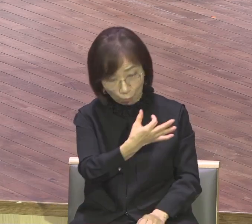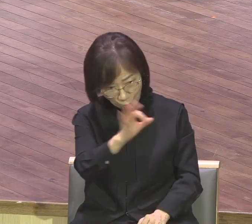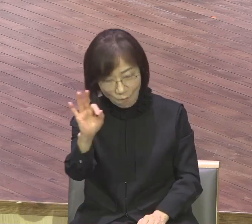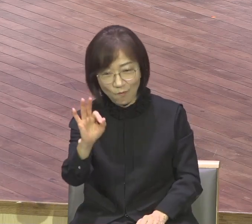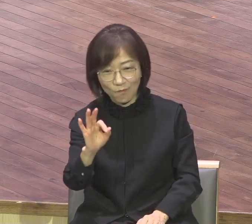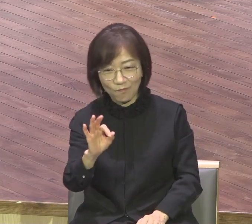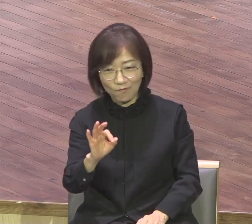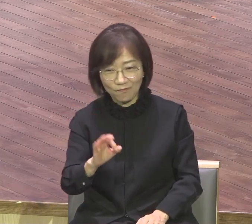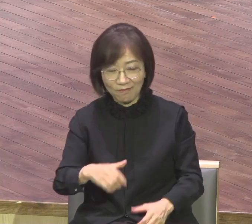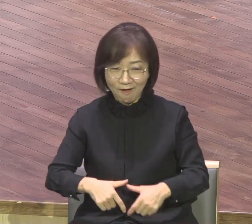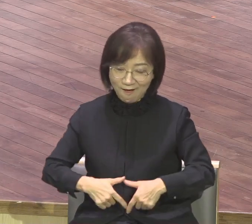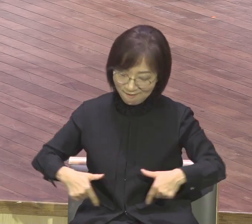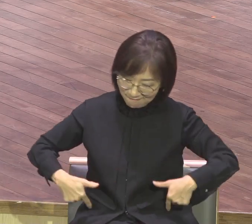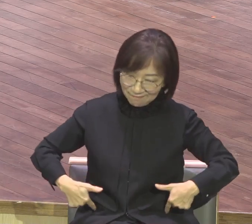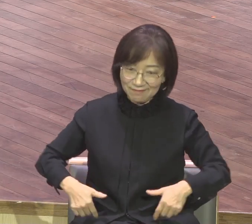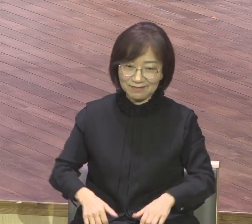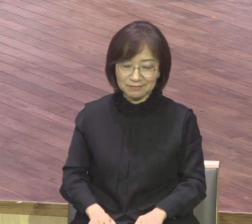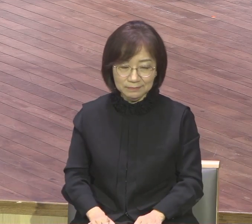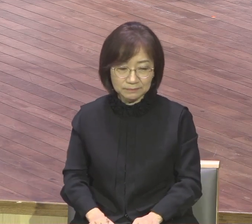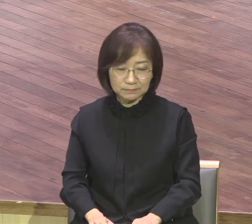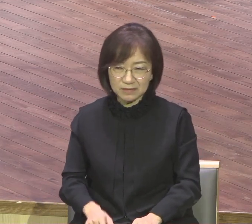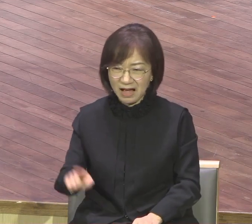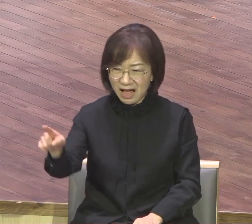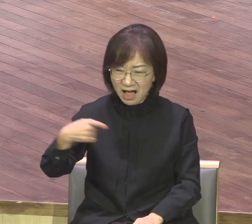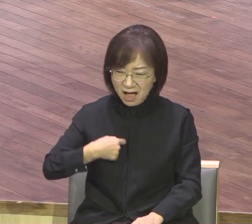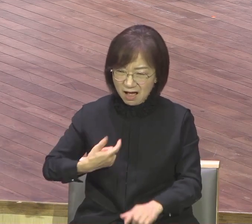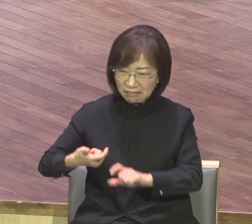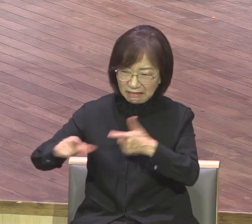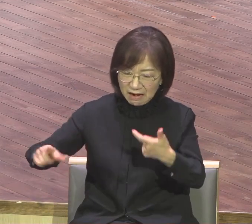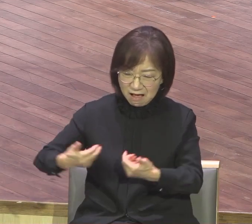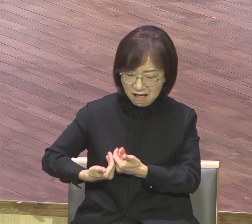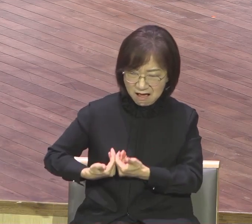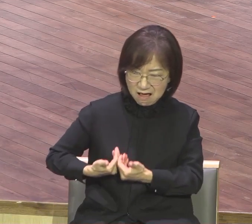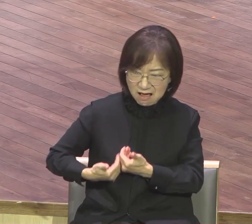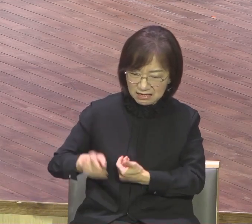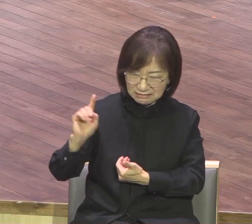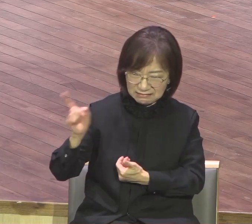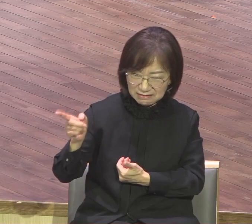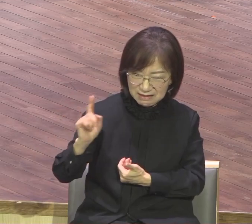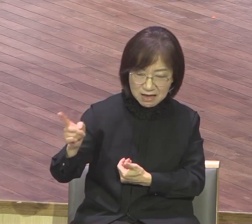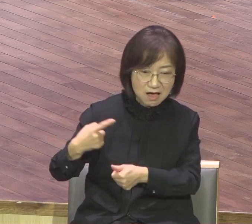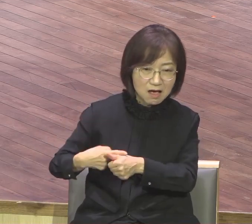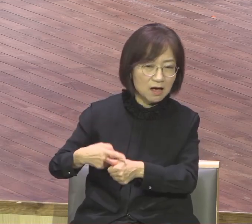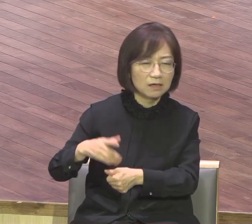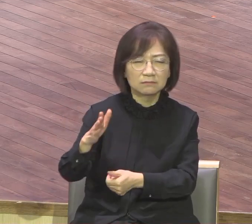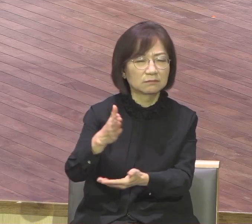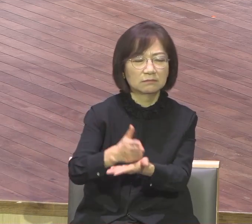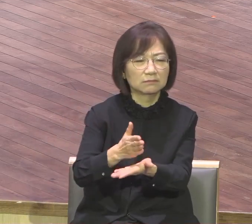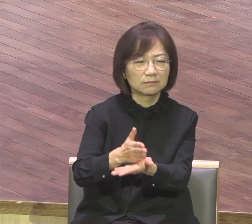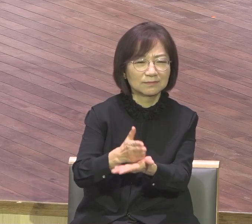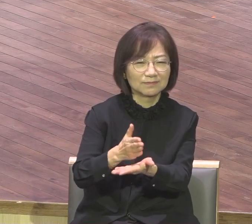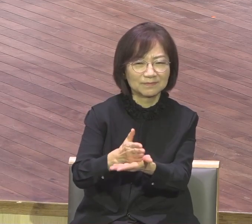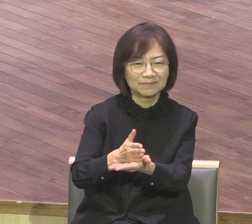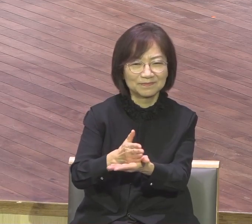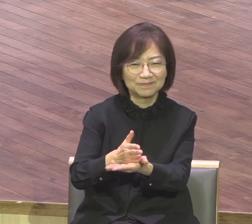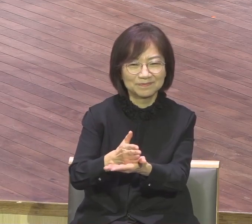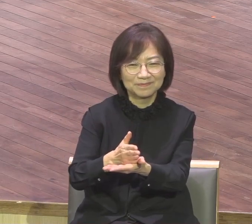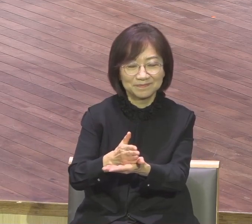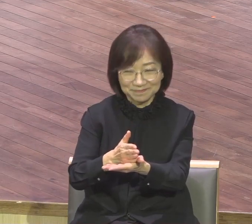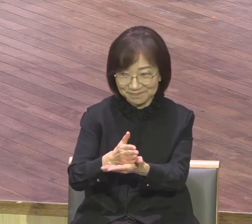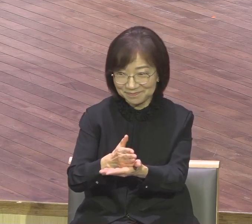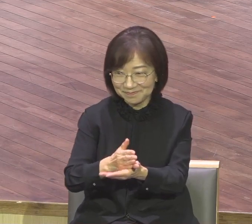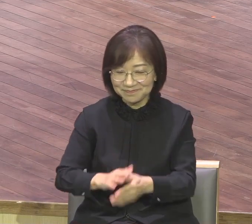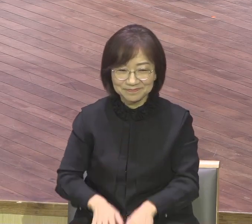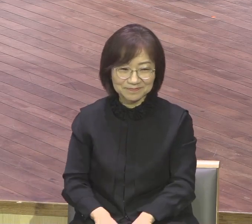las personas como están él. 내하고 안 맞다고 비평하고 판단하고 틀리다 하지 말란 얘기예요. Porque no coincide